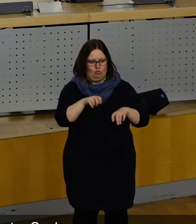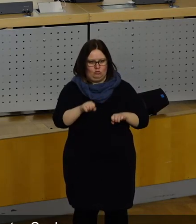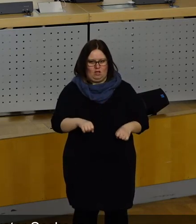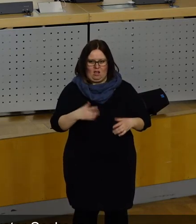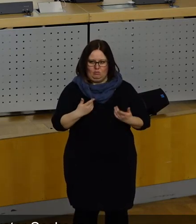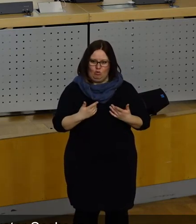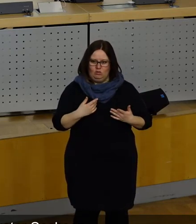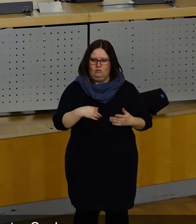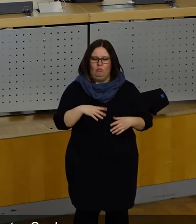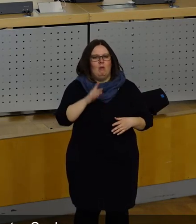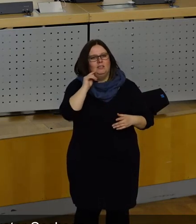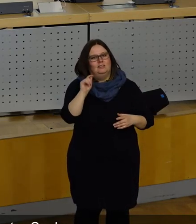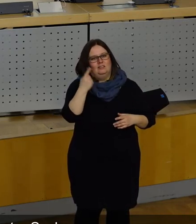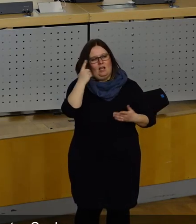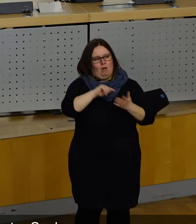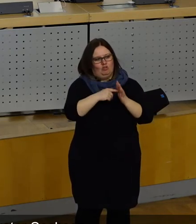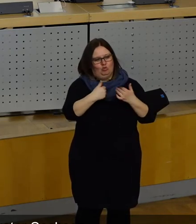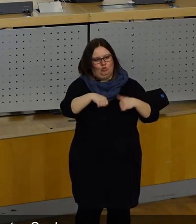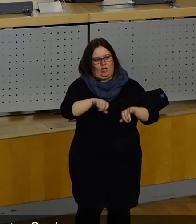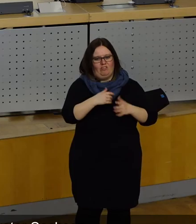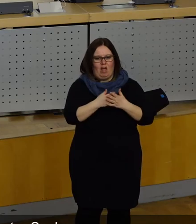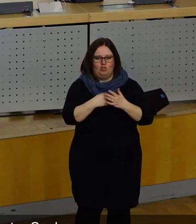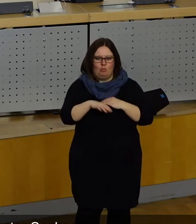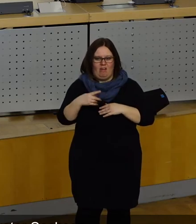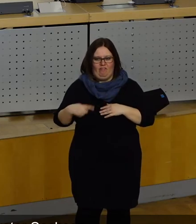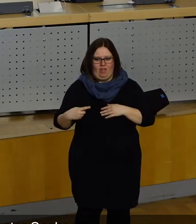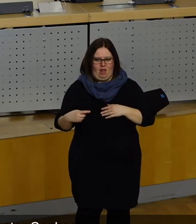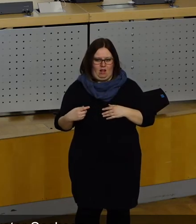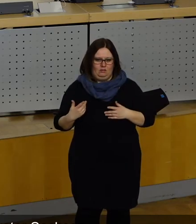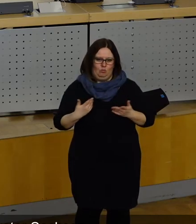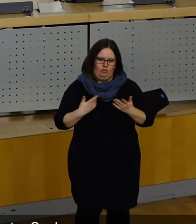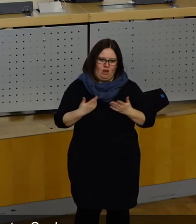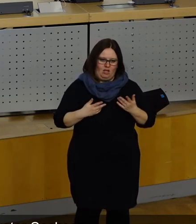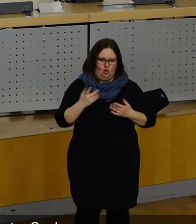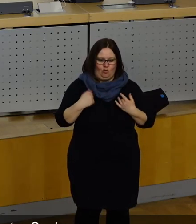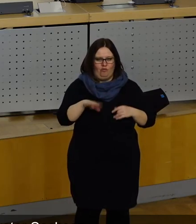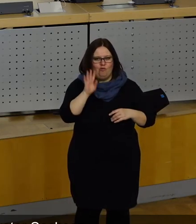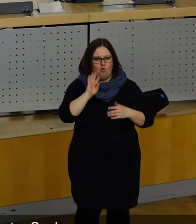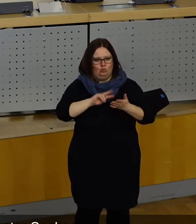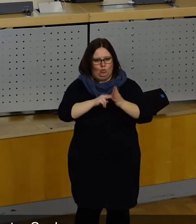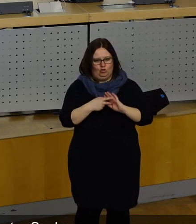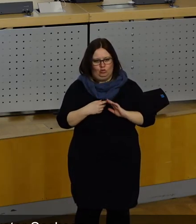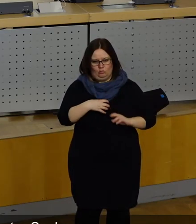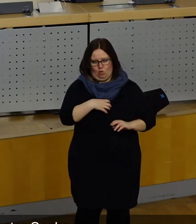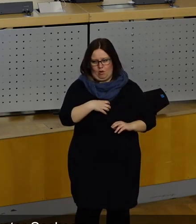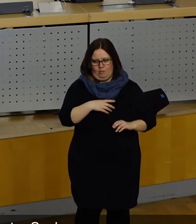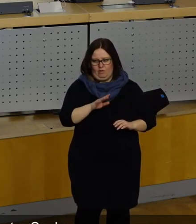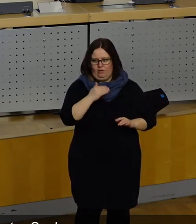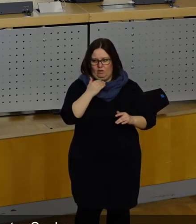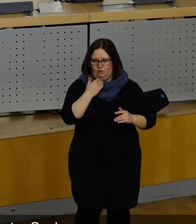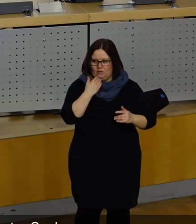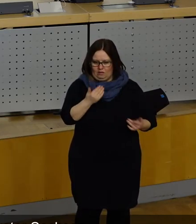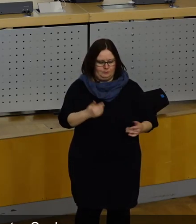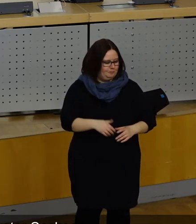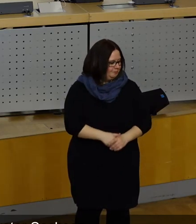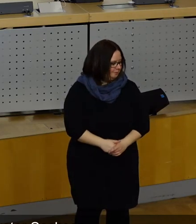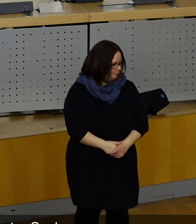strenger Denkmalschutz kritisiert, in dem Falle mal fehlender, sondern das ist eher ein wohnungspolitisches Problem, glaube ich. Damit will ich enden. Vielen